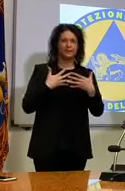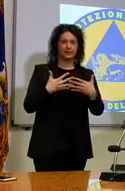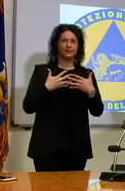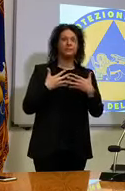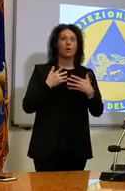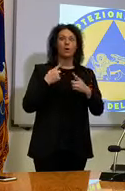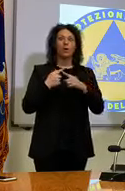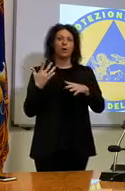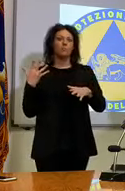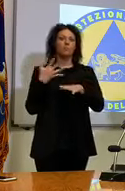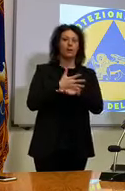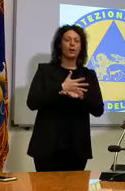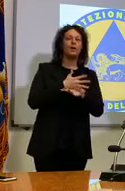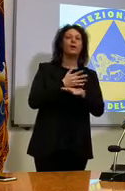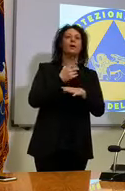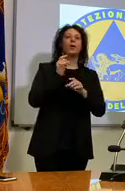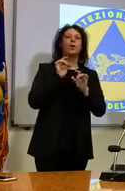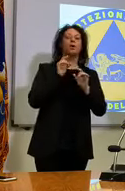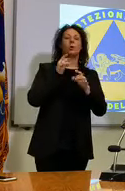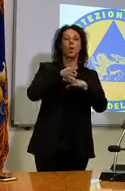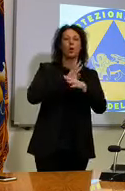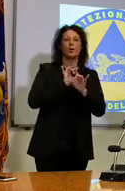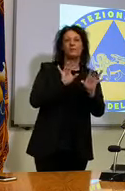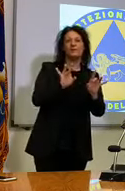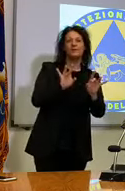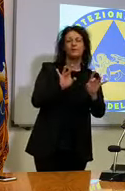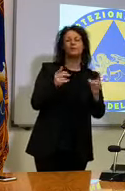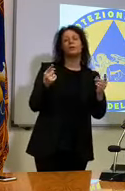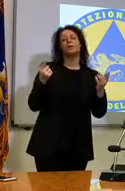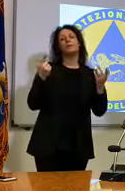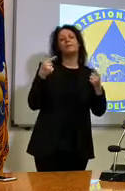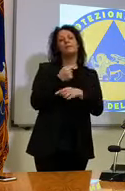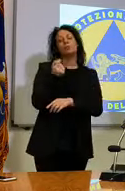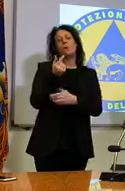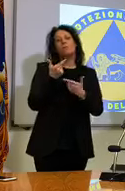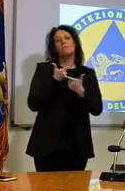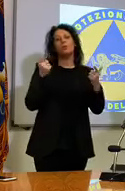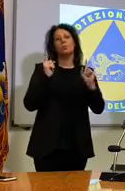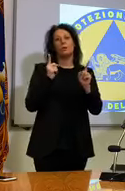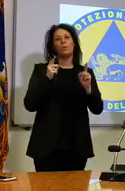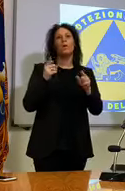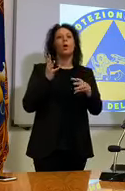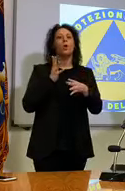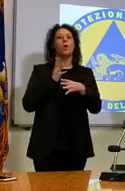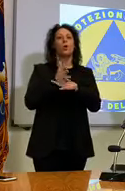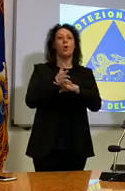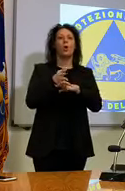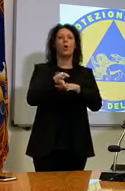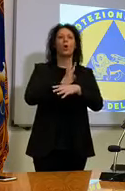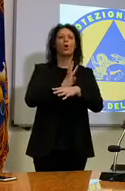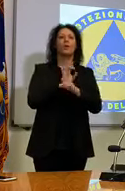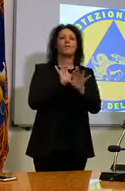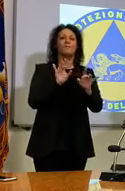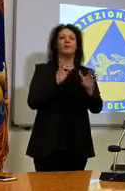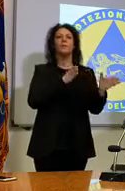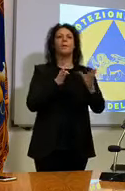il coronavirus. Ecco, un po' di fortuna abbiamo avuto, perché l'abbiamo avuto in primavera, questo poco ma sicuro.